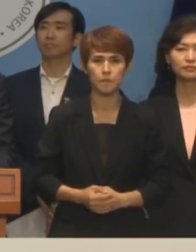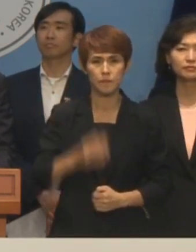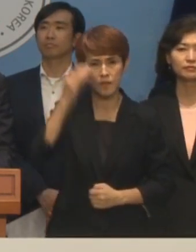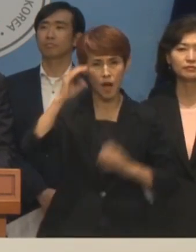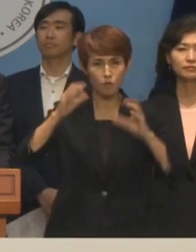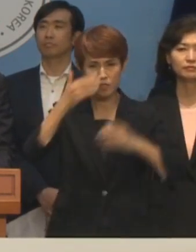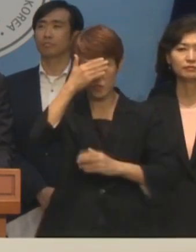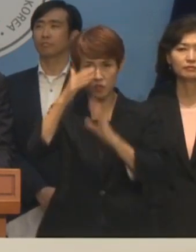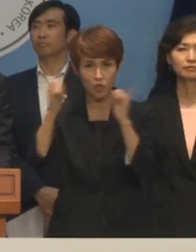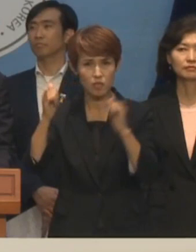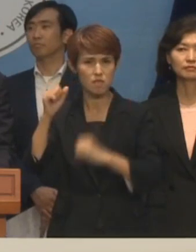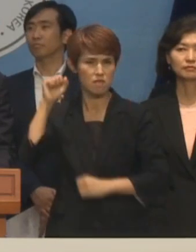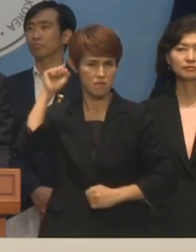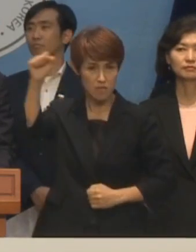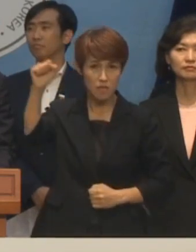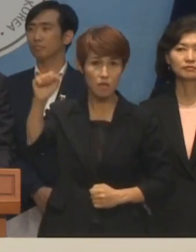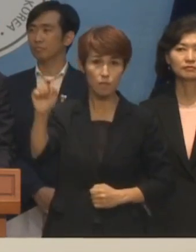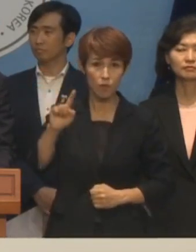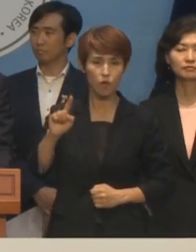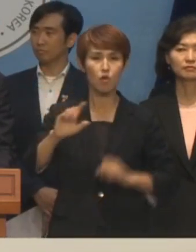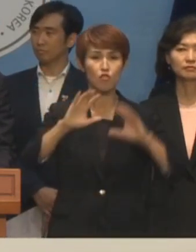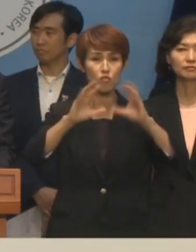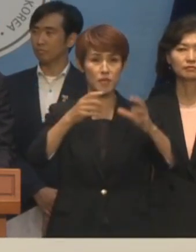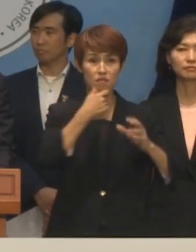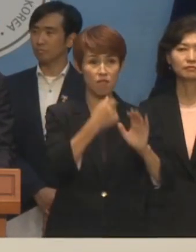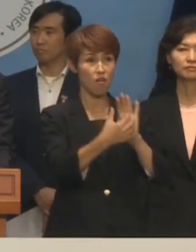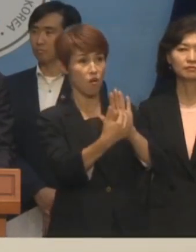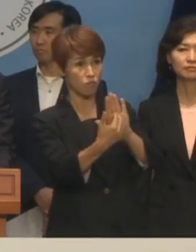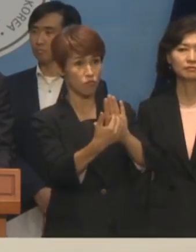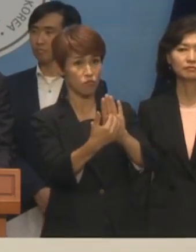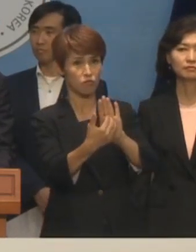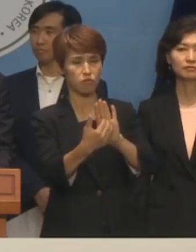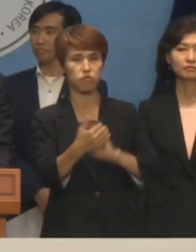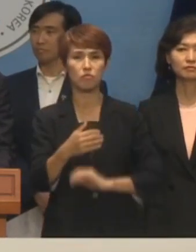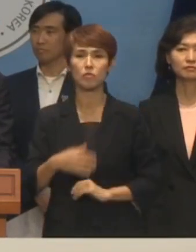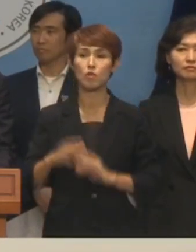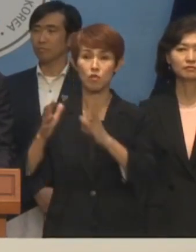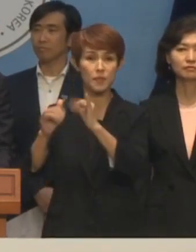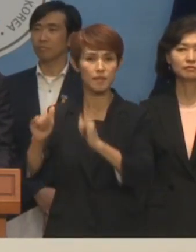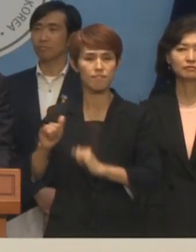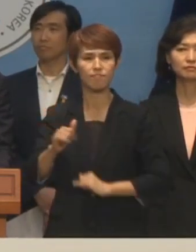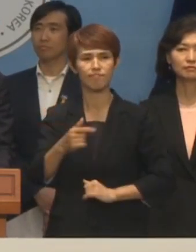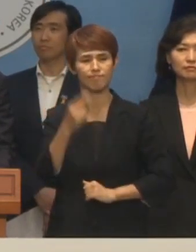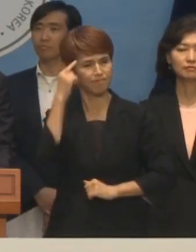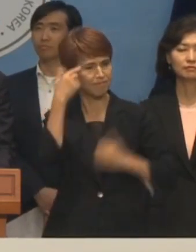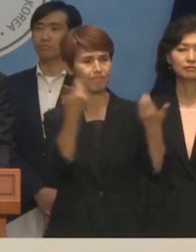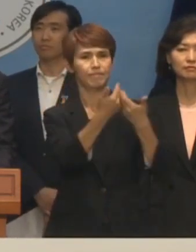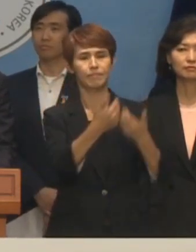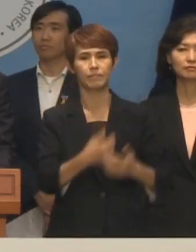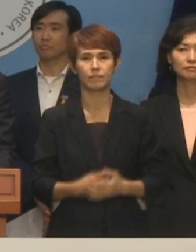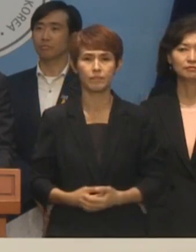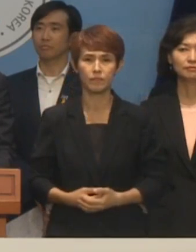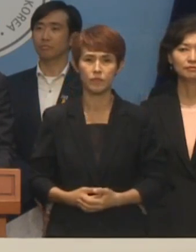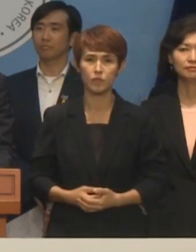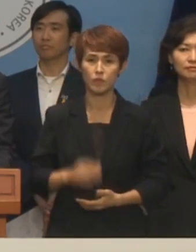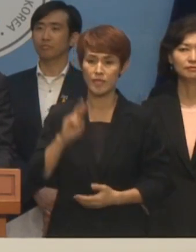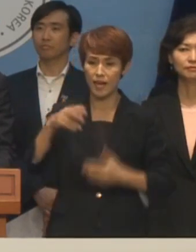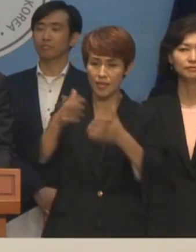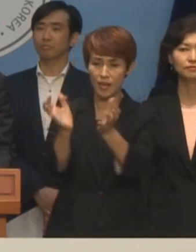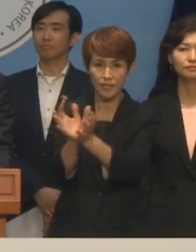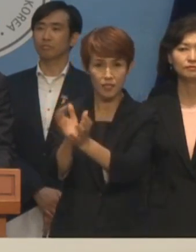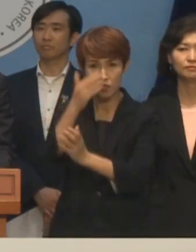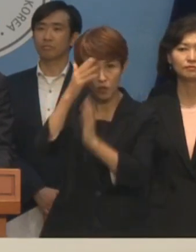대한민국의 청년들이 말합니다. 국민을 거부하는 대통령을 국민이 거부한다. 저희 6개 야당